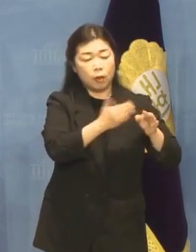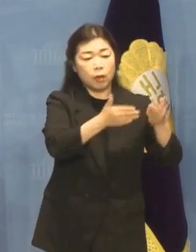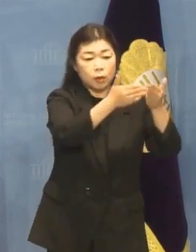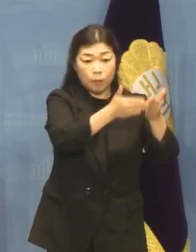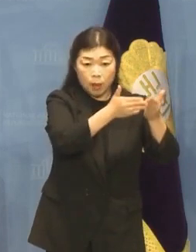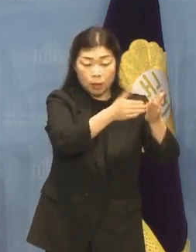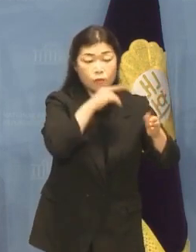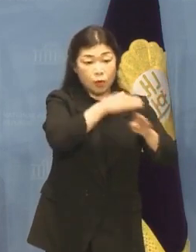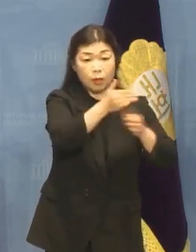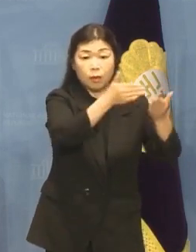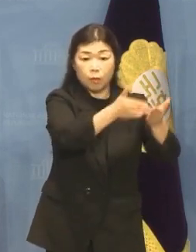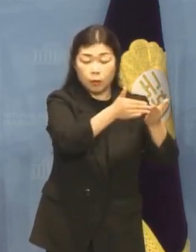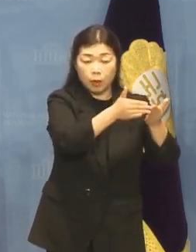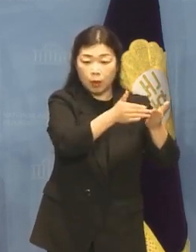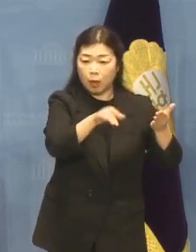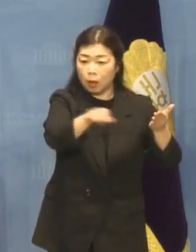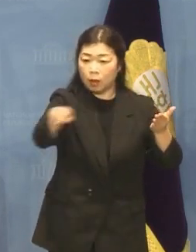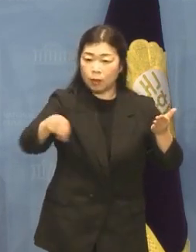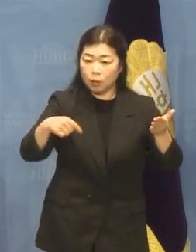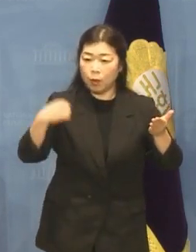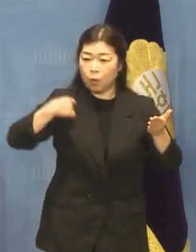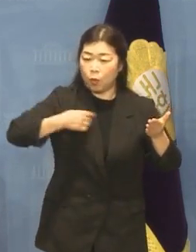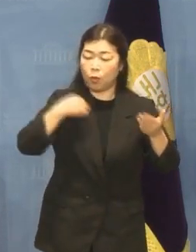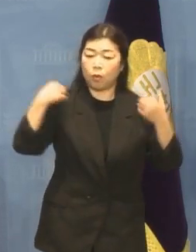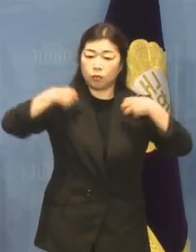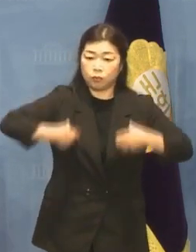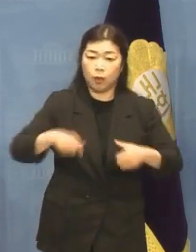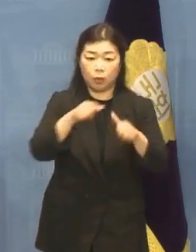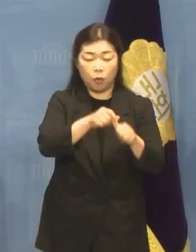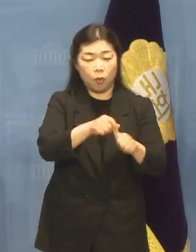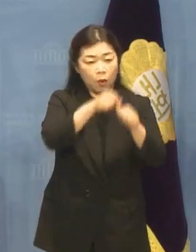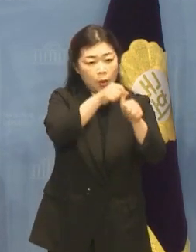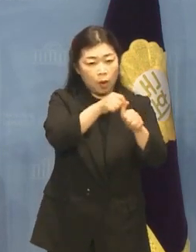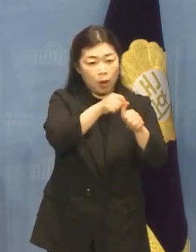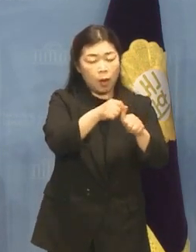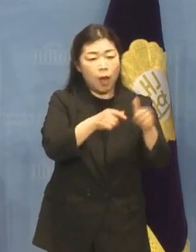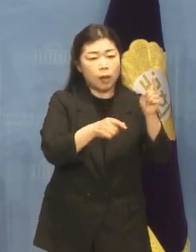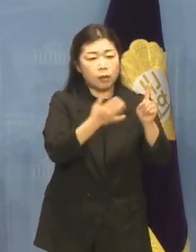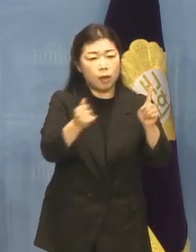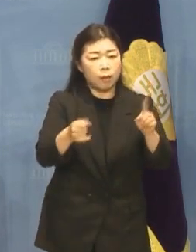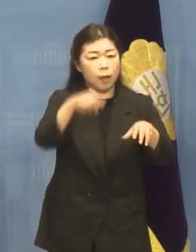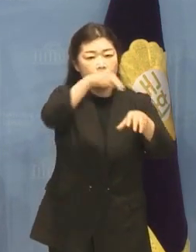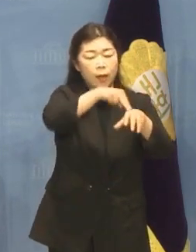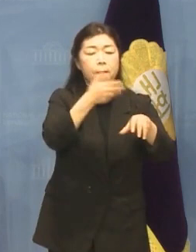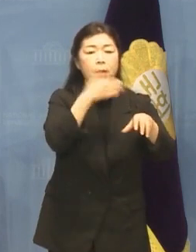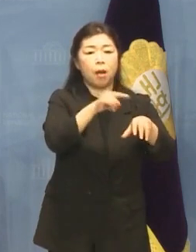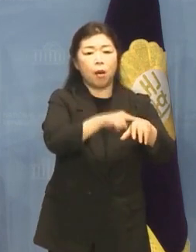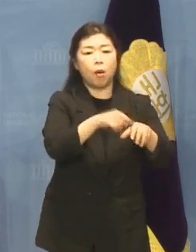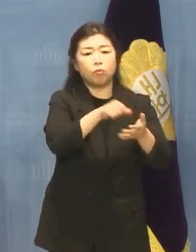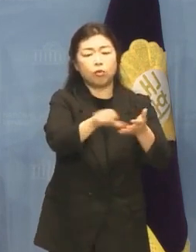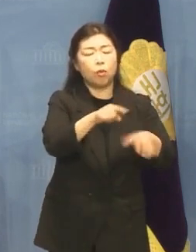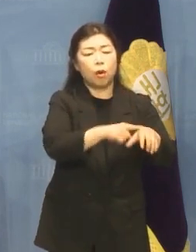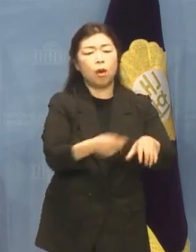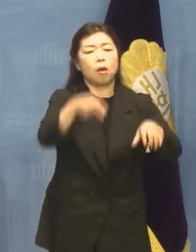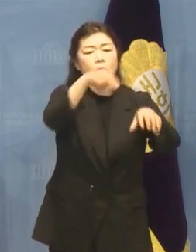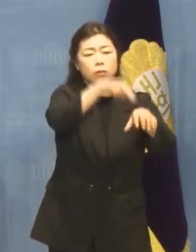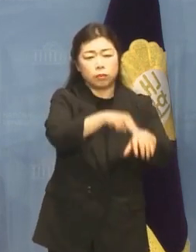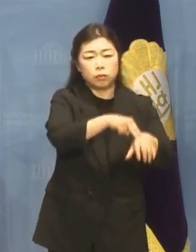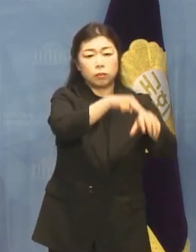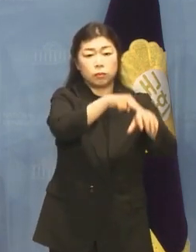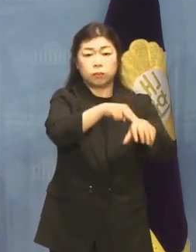의해 해상에서 구명조끼를 입은 상태에서 한 명 정도 탈 수 있는 부유물에 탑승한 기진맥진한